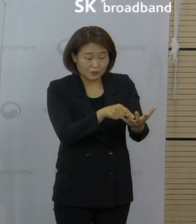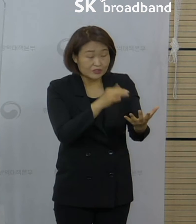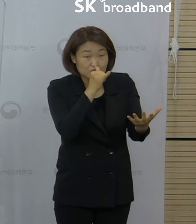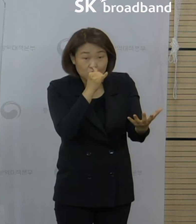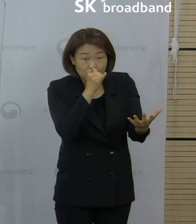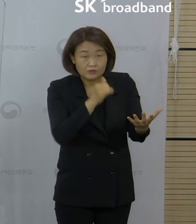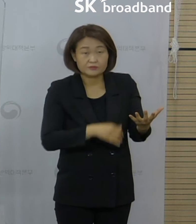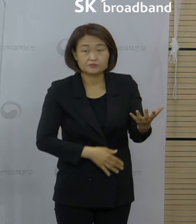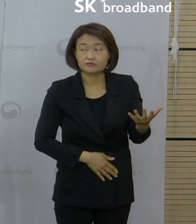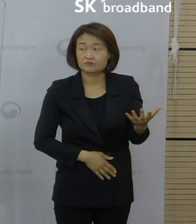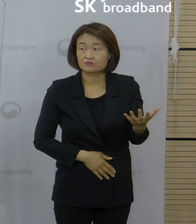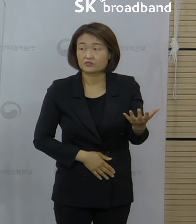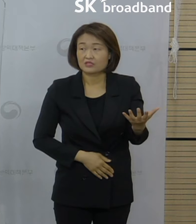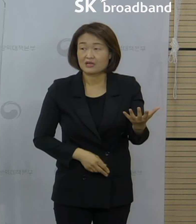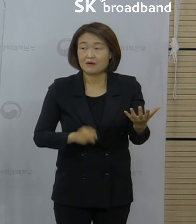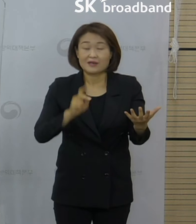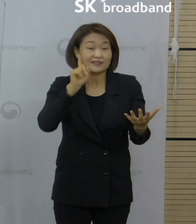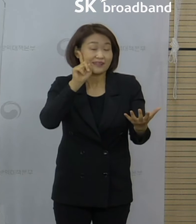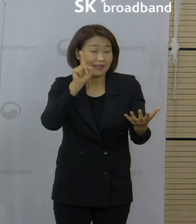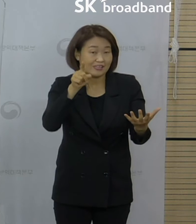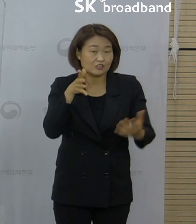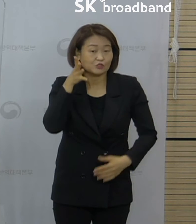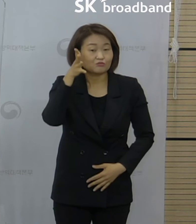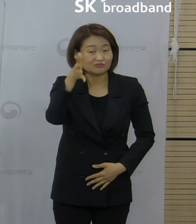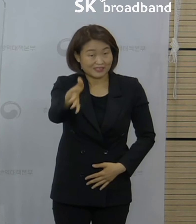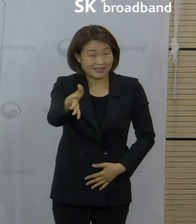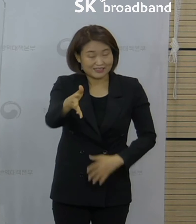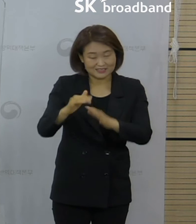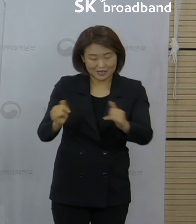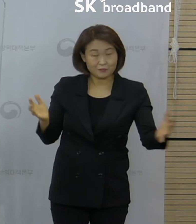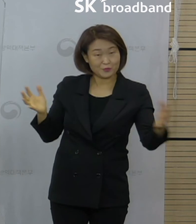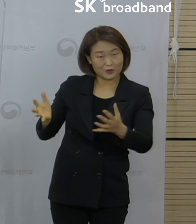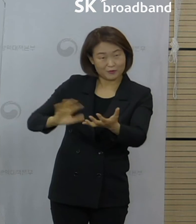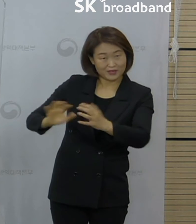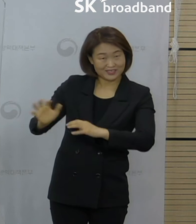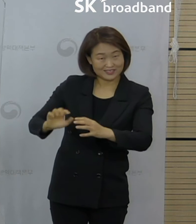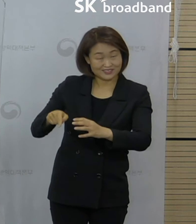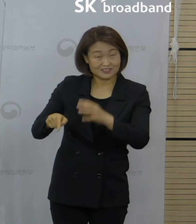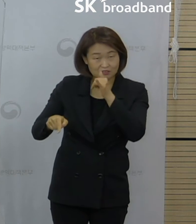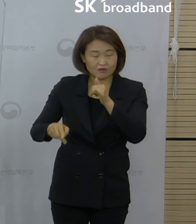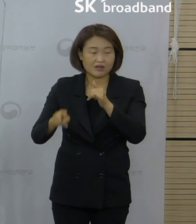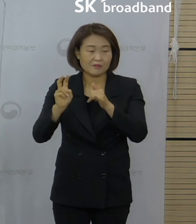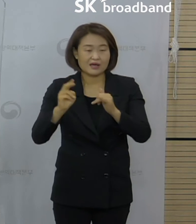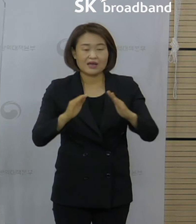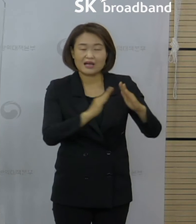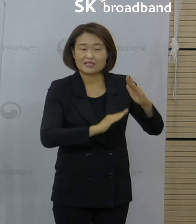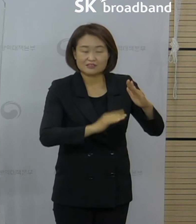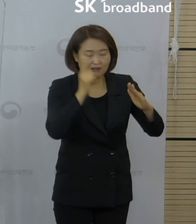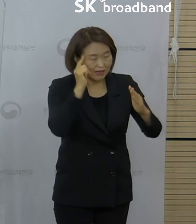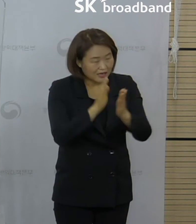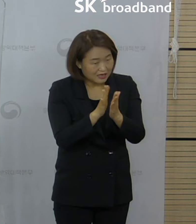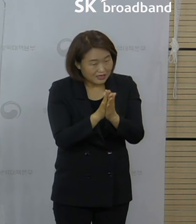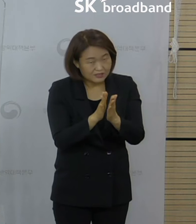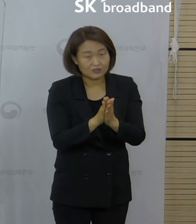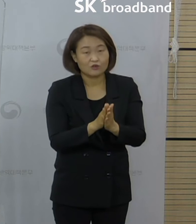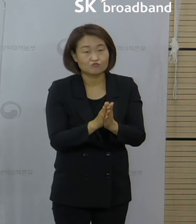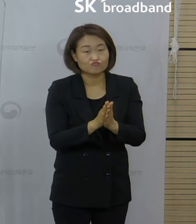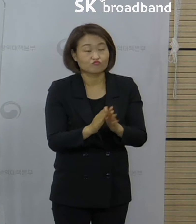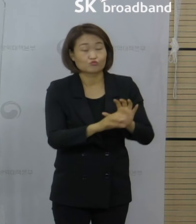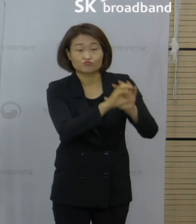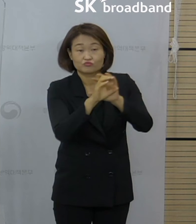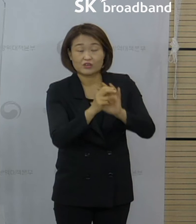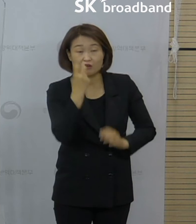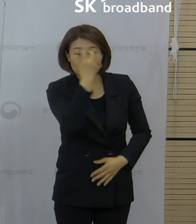중에 내일 전문가 회의를 개최하는 자가진단 키트는 일반인이 각자 집에서 스스로 코로나19를 검사할 수 있게 하는